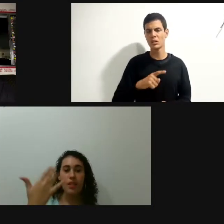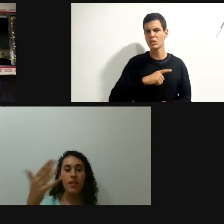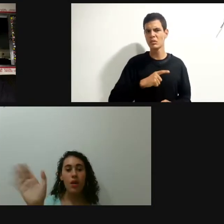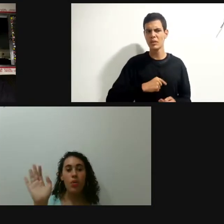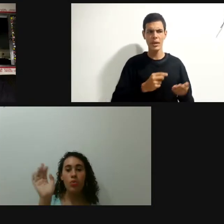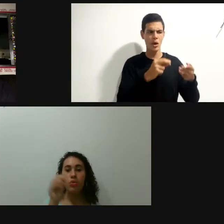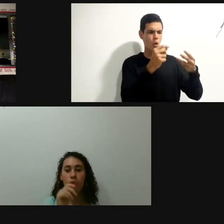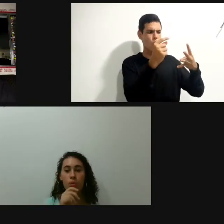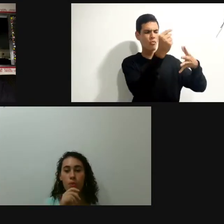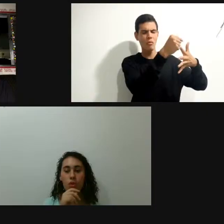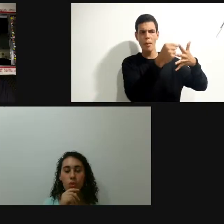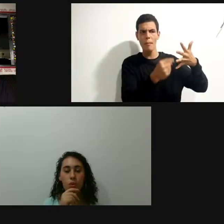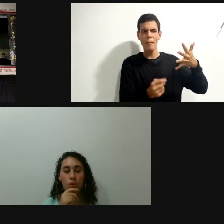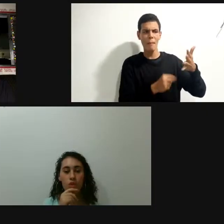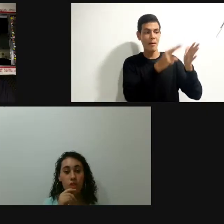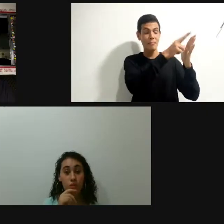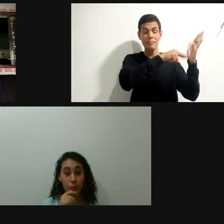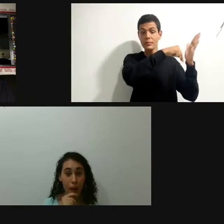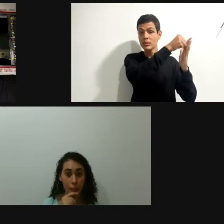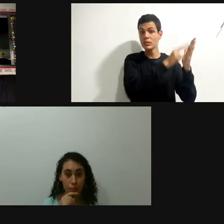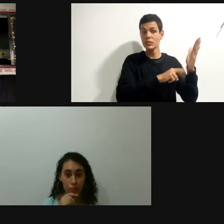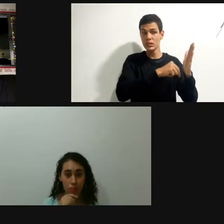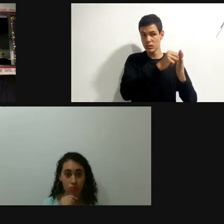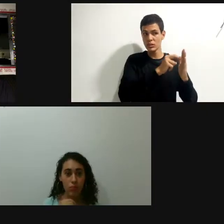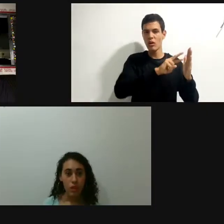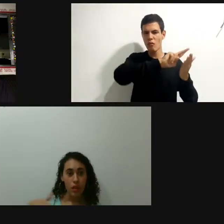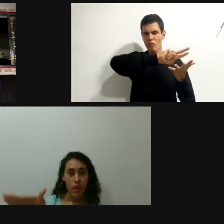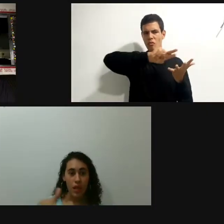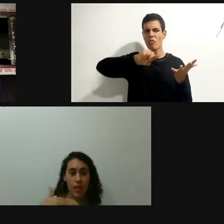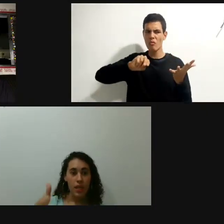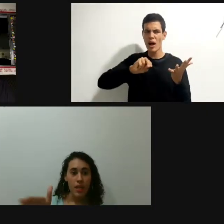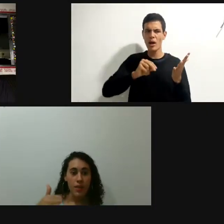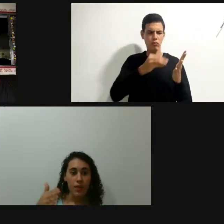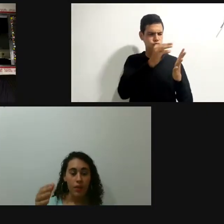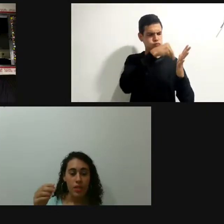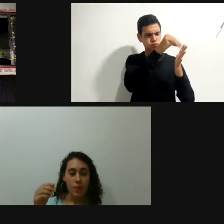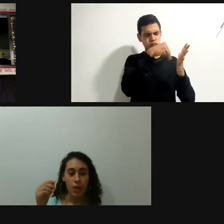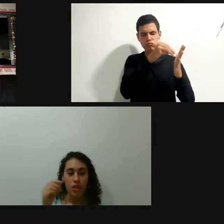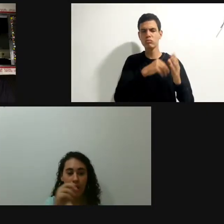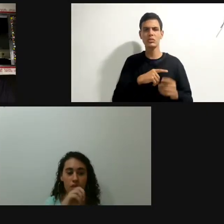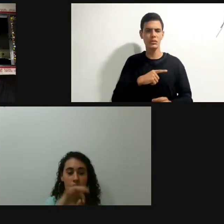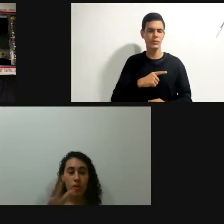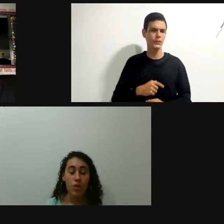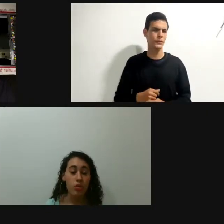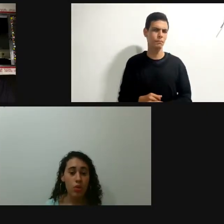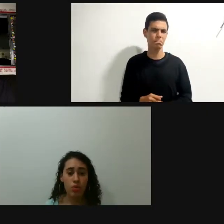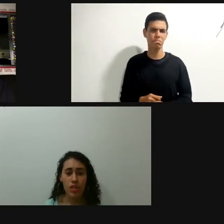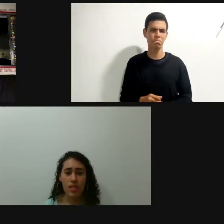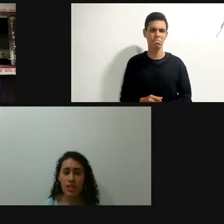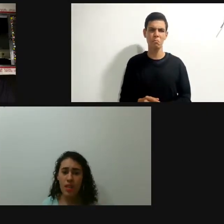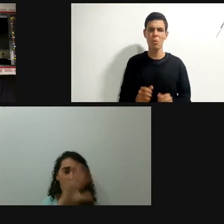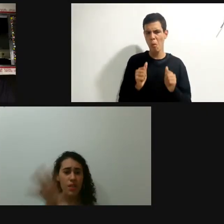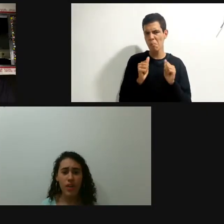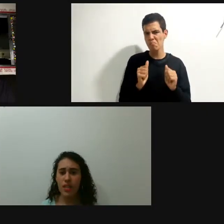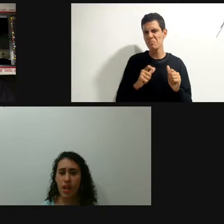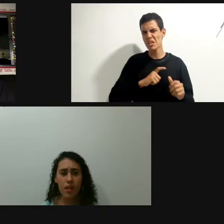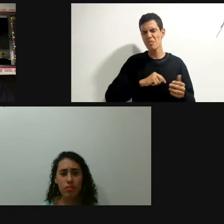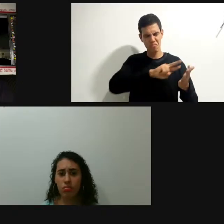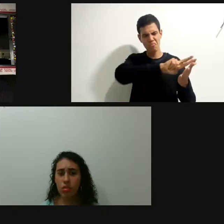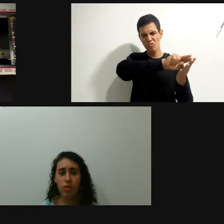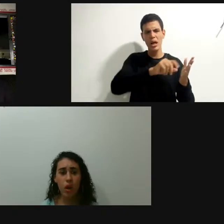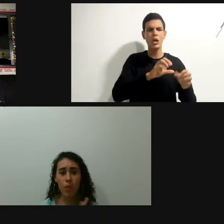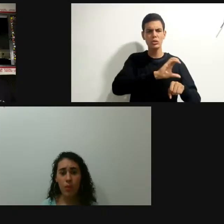pincéis, e eu uso muito o de esfumar. Aí você escolhe os tons de cinza e você faz